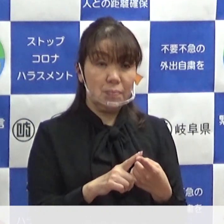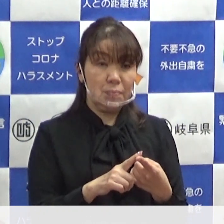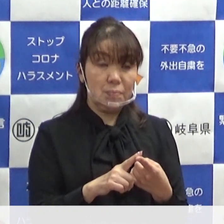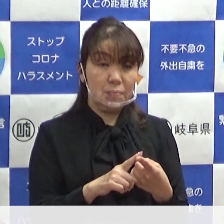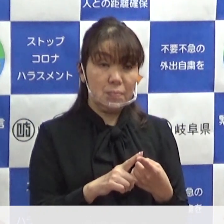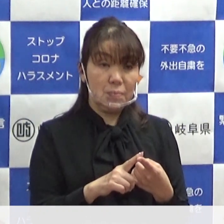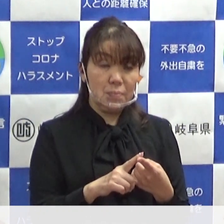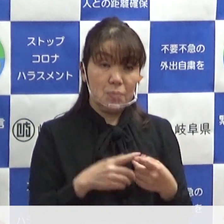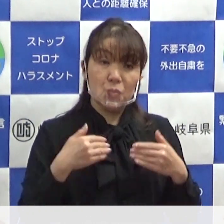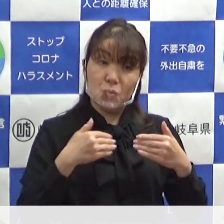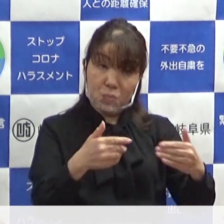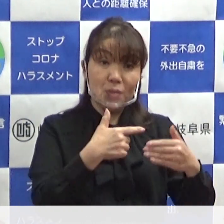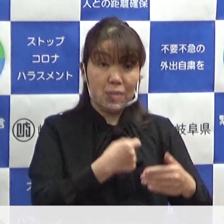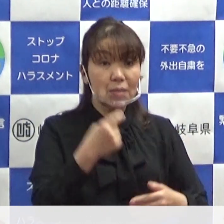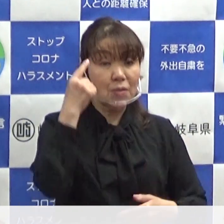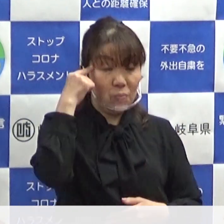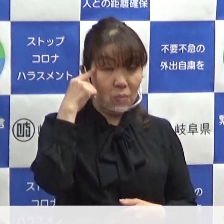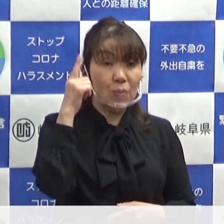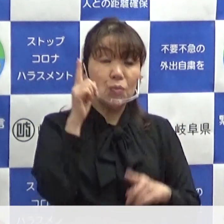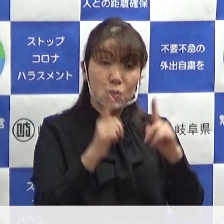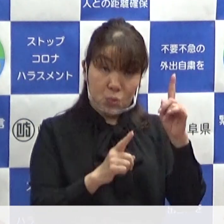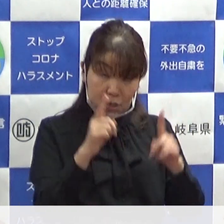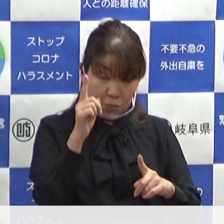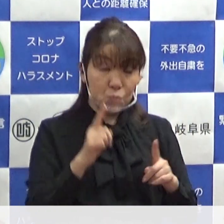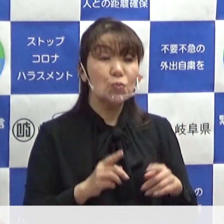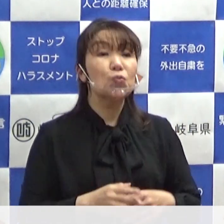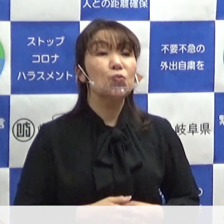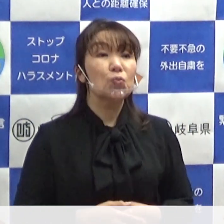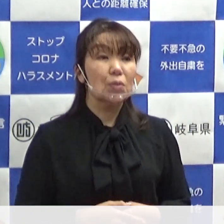検討を進めていきたいと思っておりますが、まあ、いずれにしましても